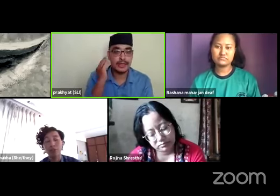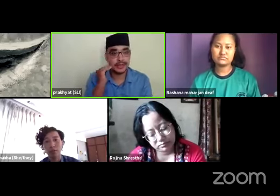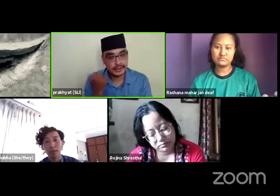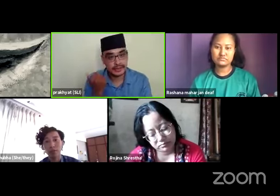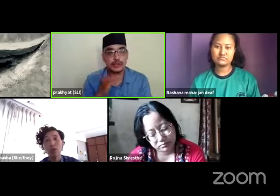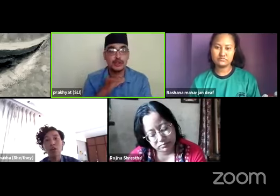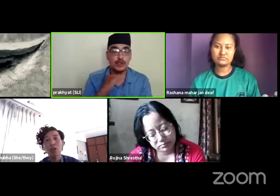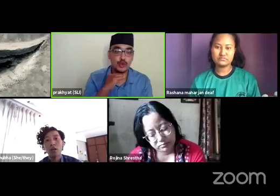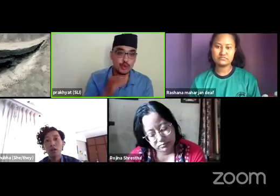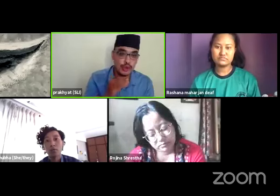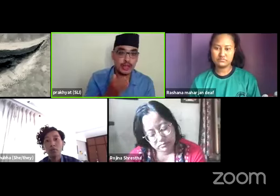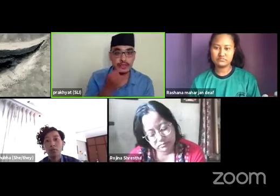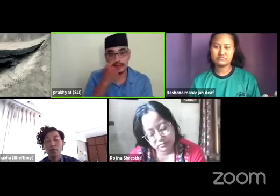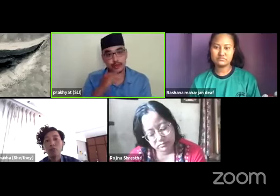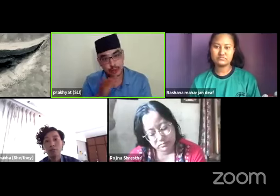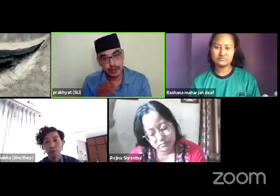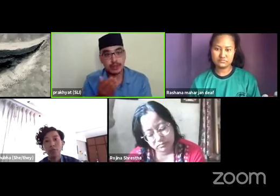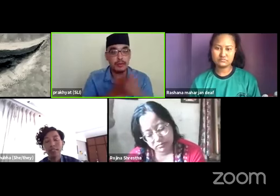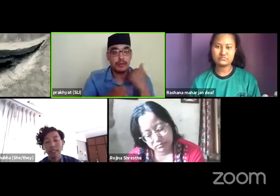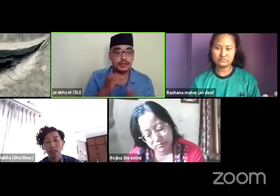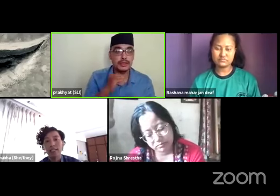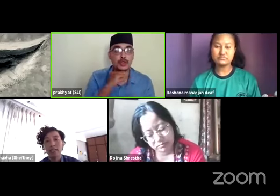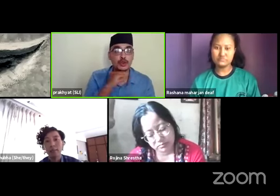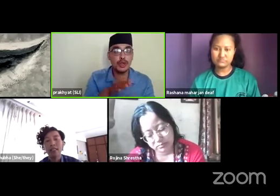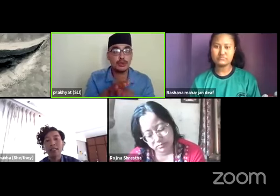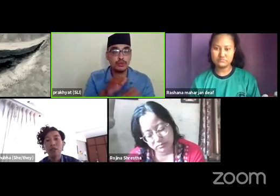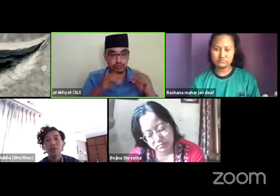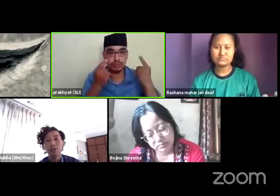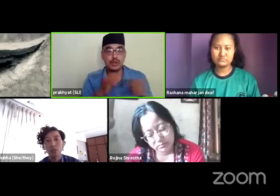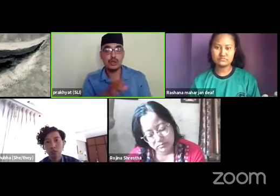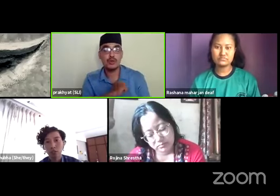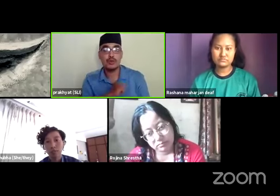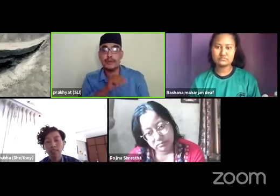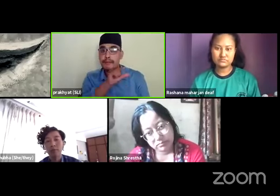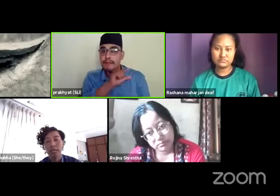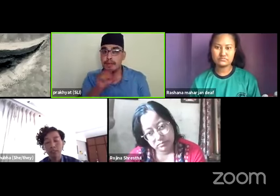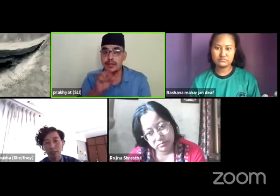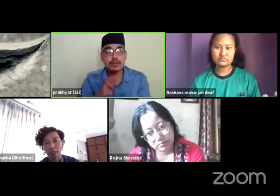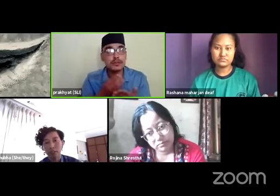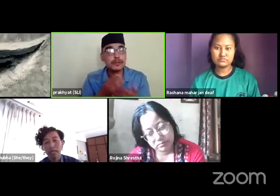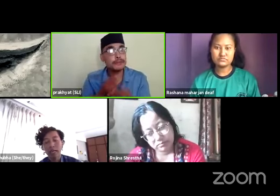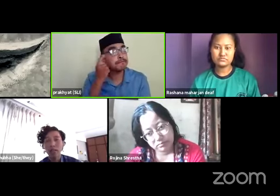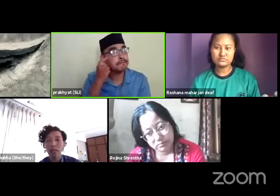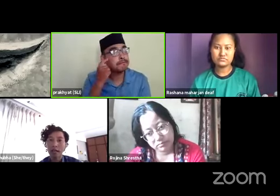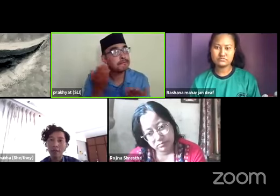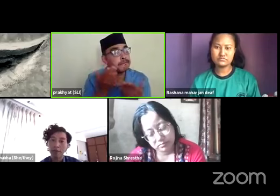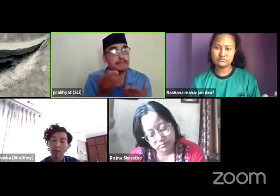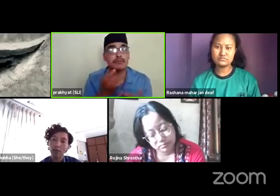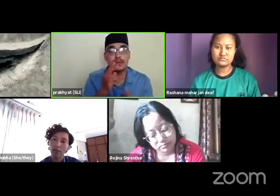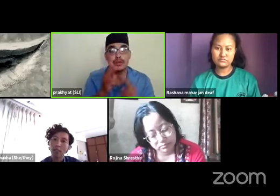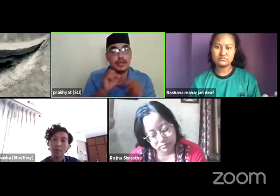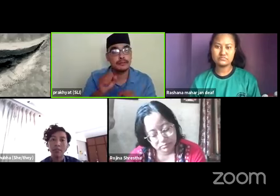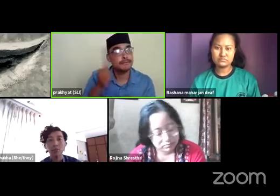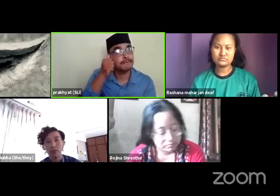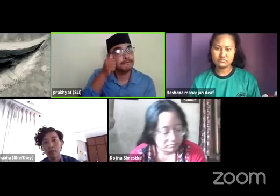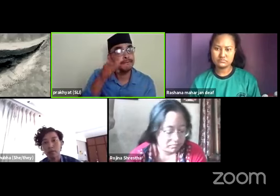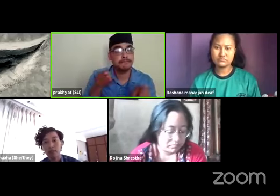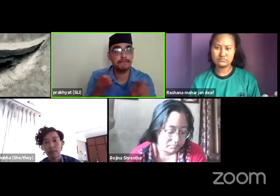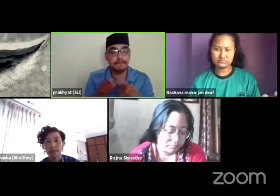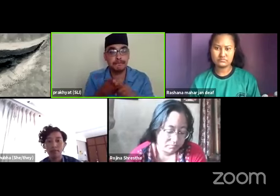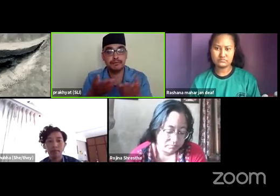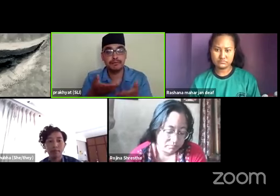भएको युवाहरूको यौन यौनिकताको विषयमा कस्तो कस्तो छ विषय उठान गरिदिनु होला र आफ्नो के अनुभव छ भने